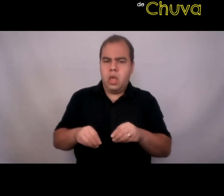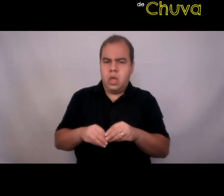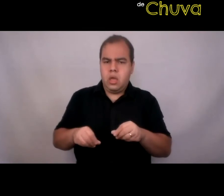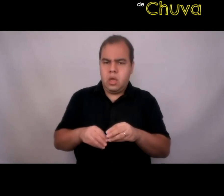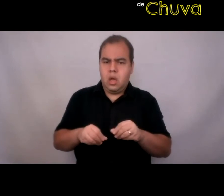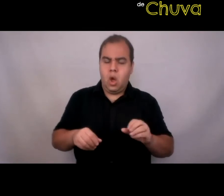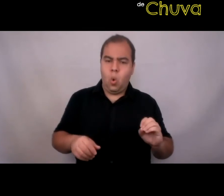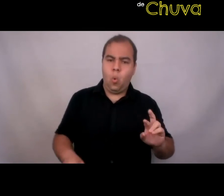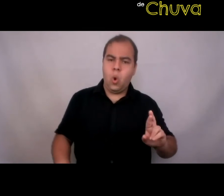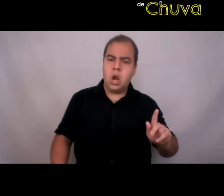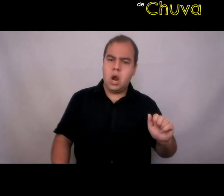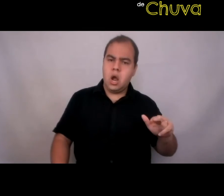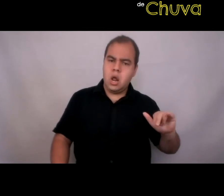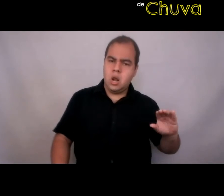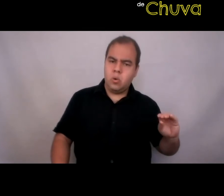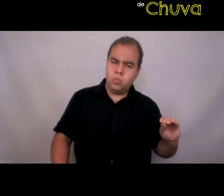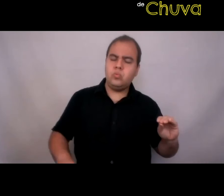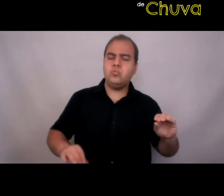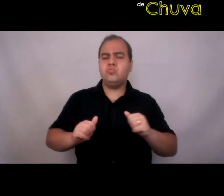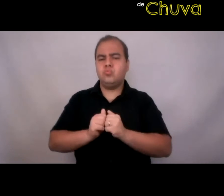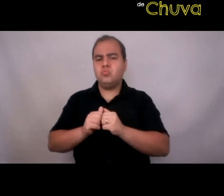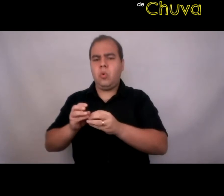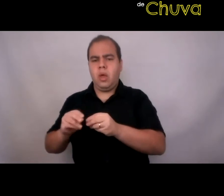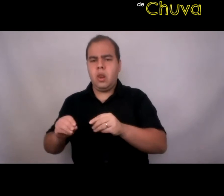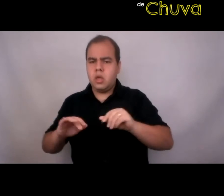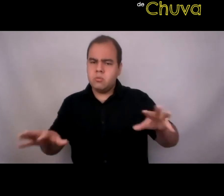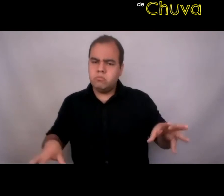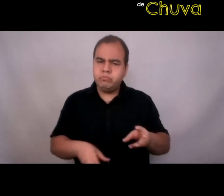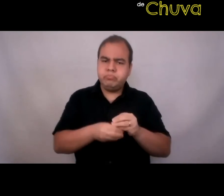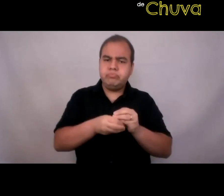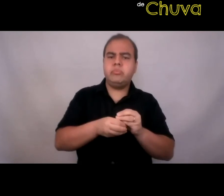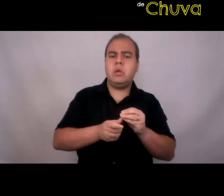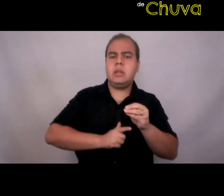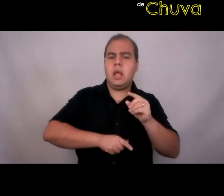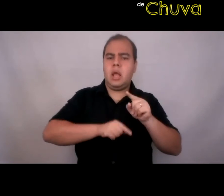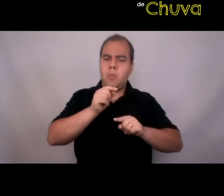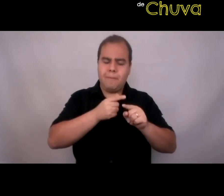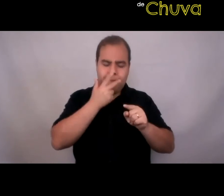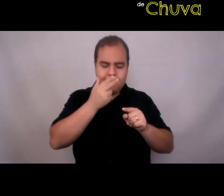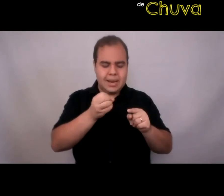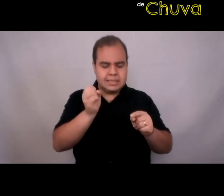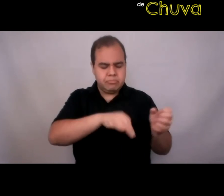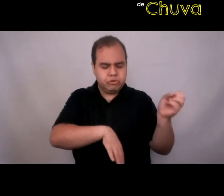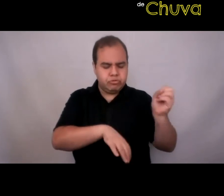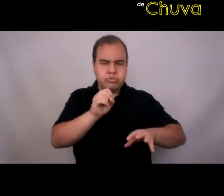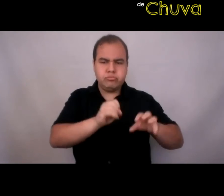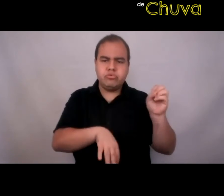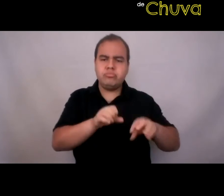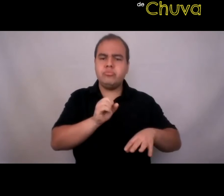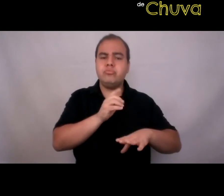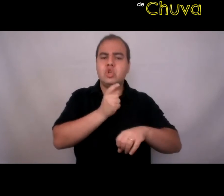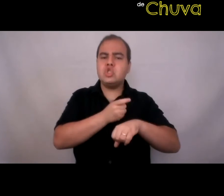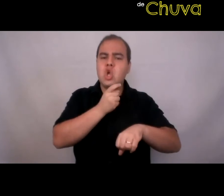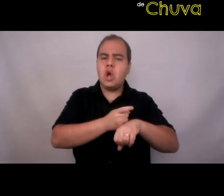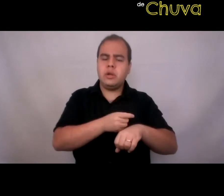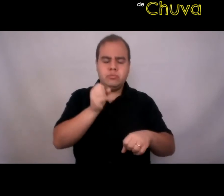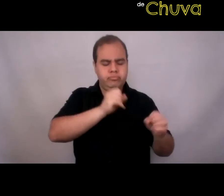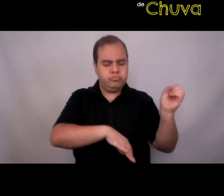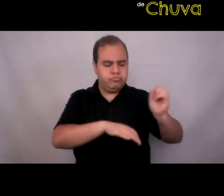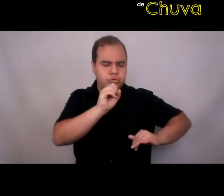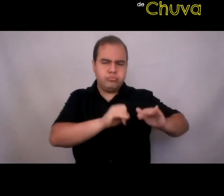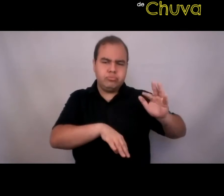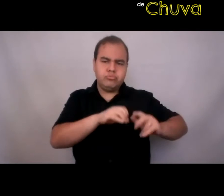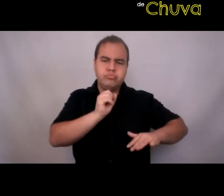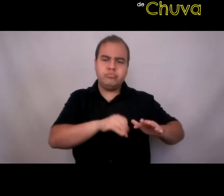substrato acaba acumulando, acaba recebendo o material mais sólido que vem chegando, trazido pela chuva. Isso é uma coisa que